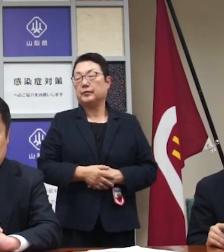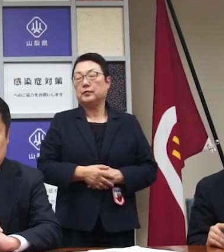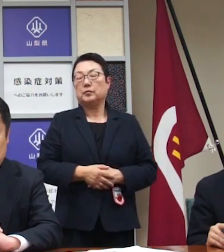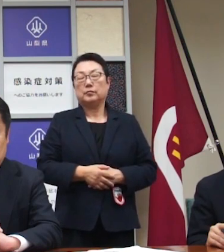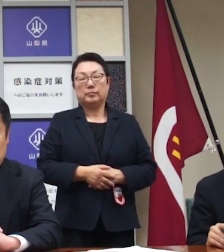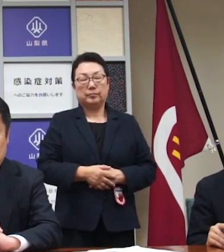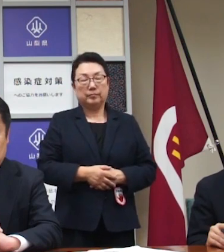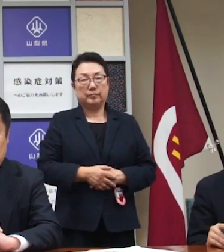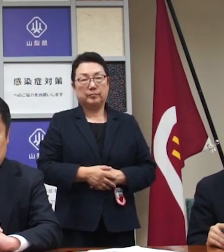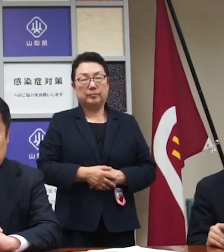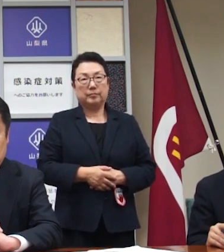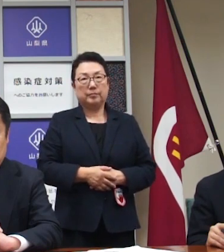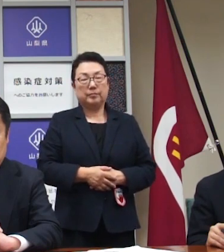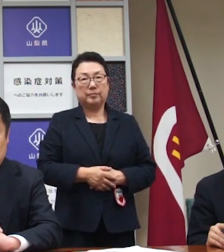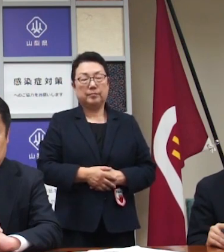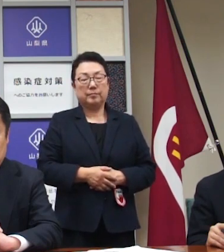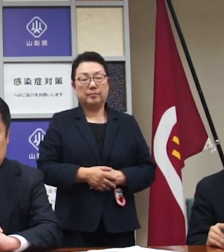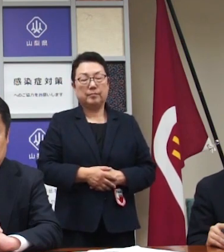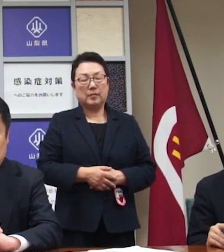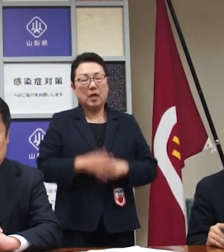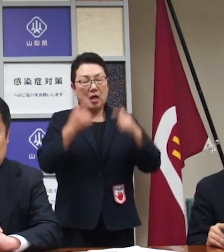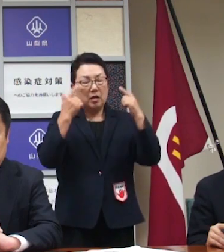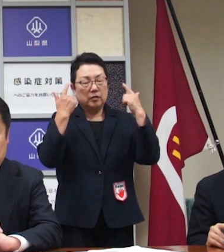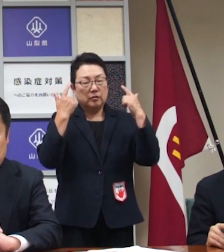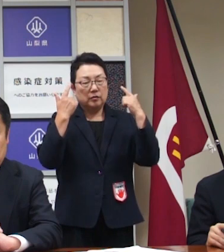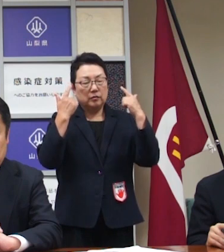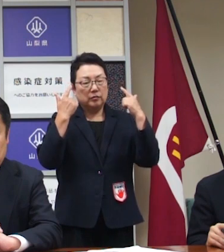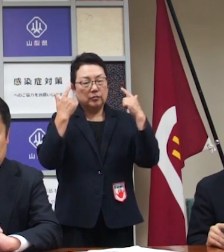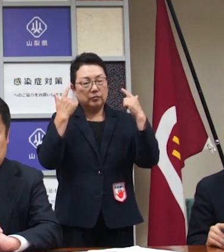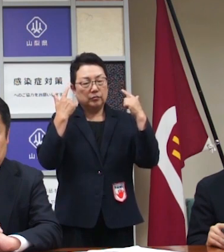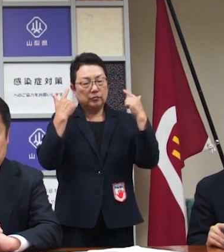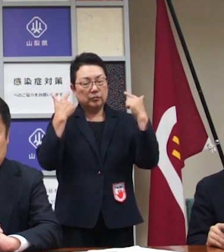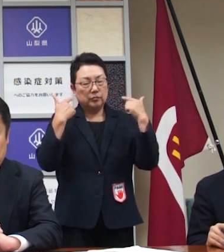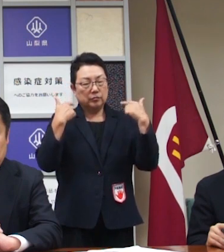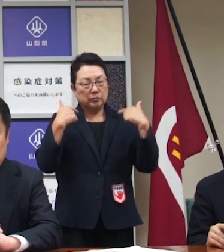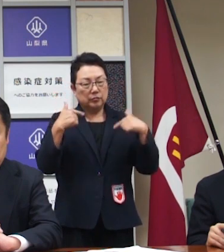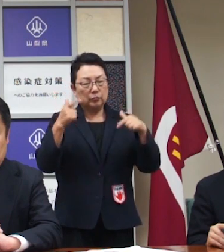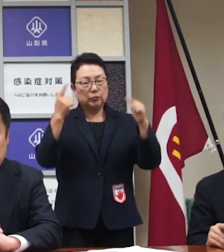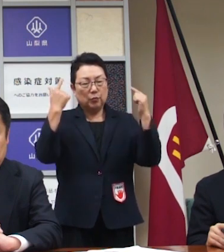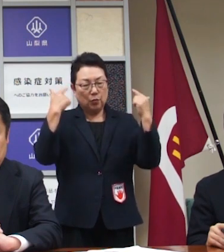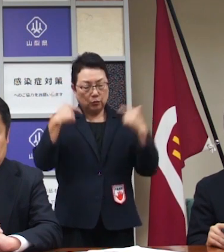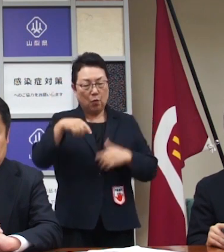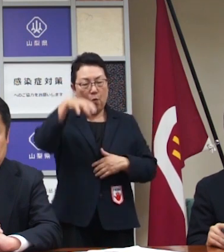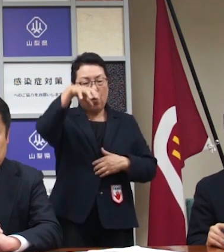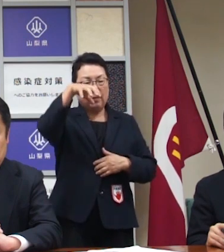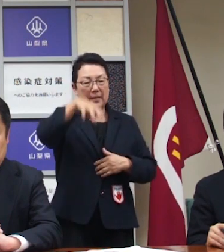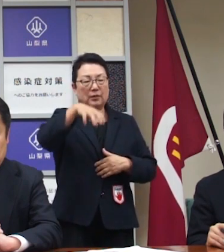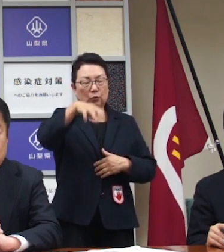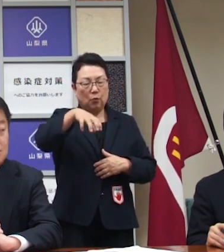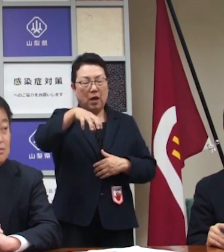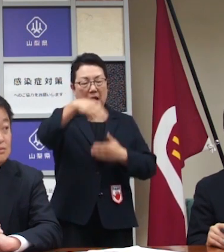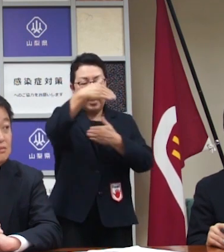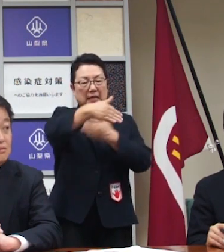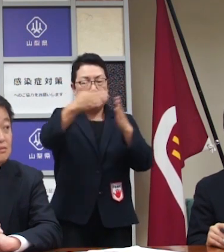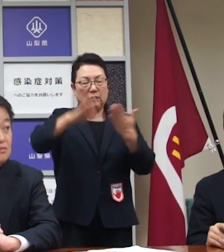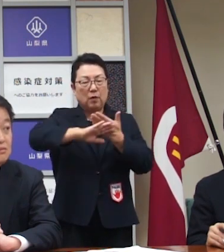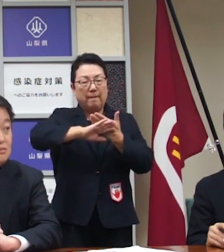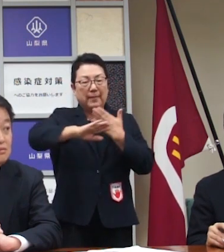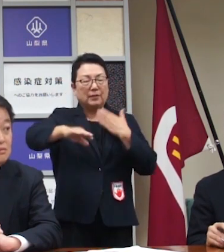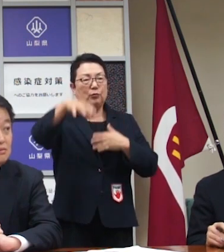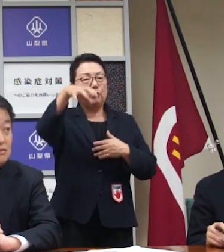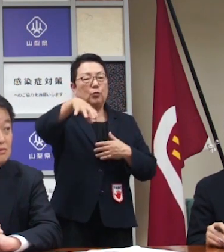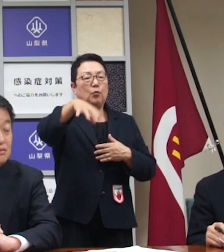少し、通常のエリアとは違うところできちんと対応を